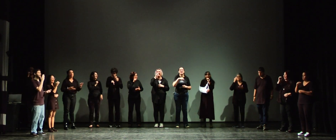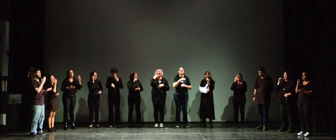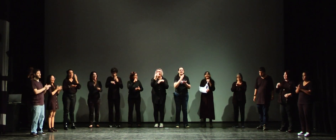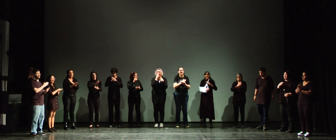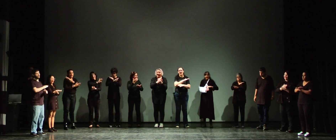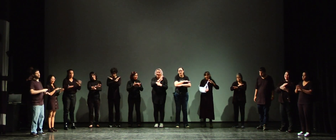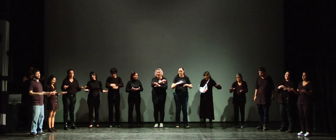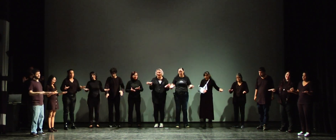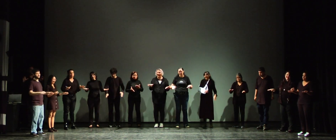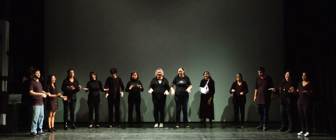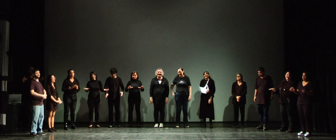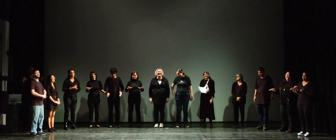se acabou.